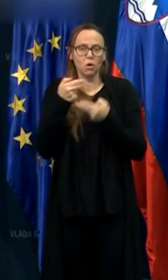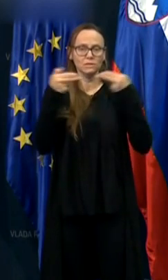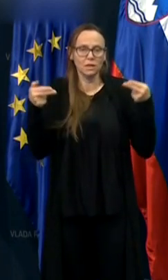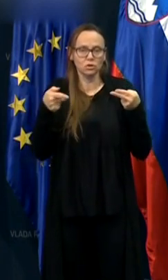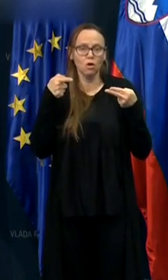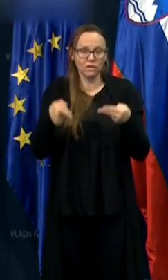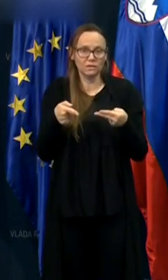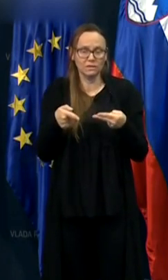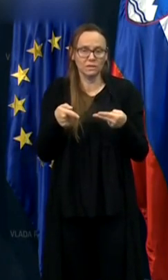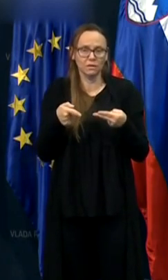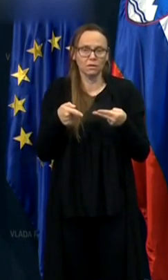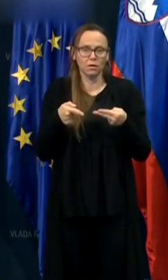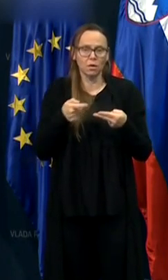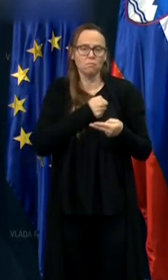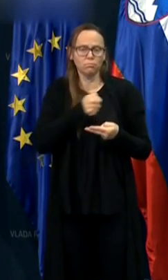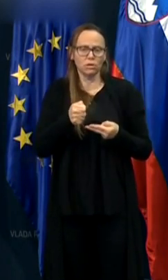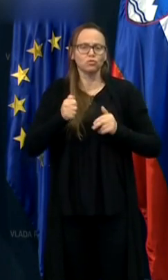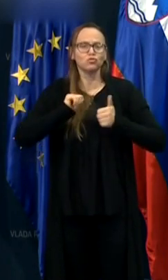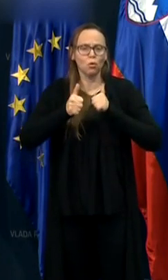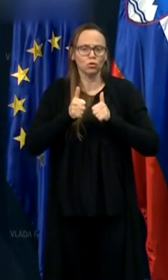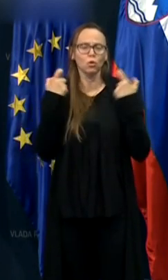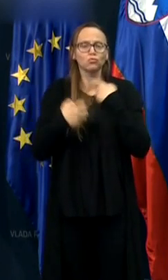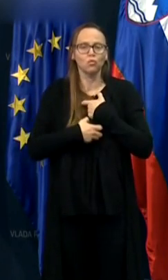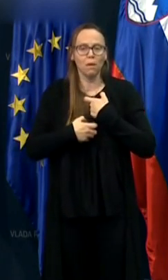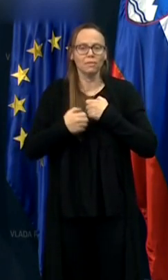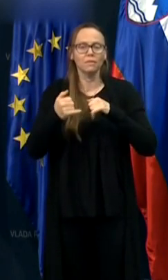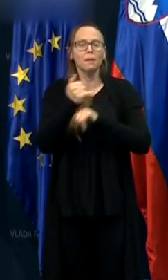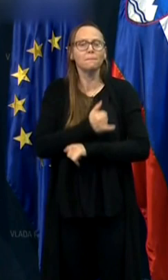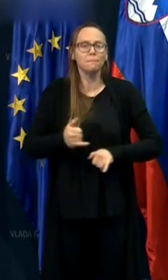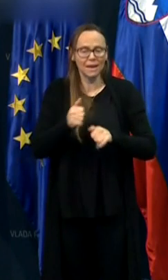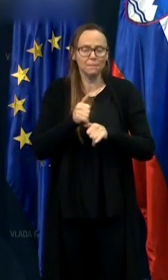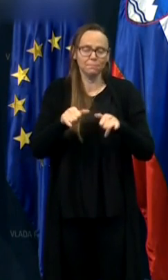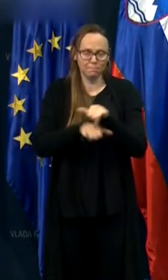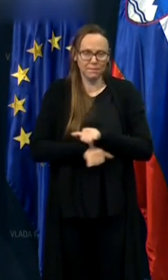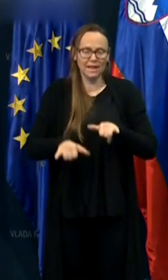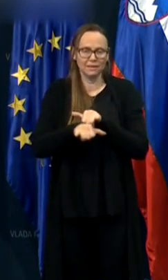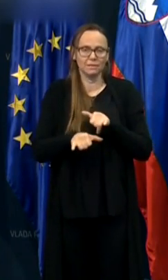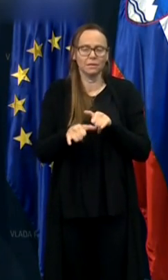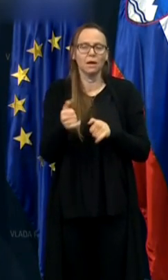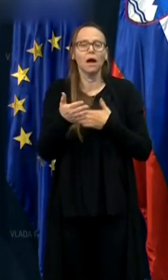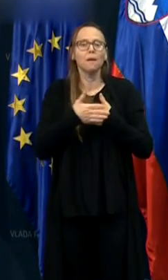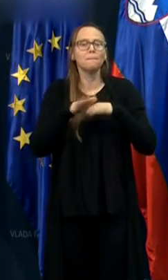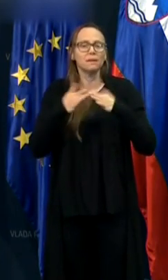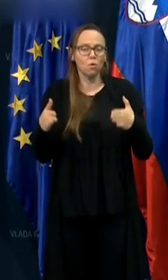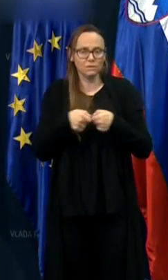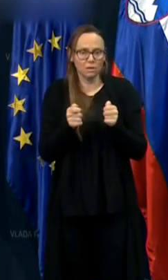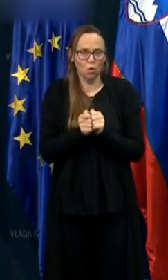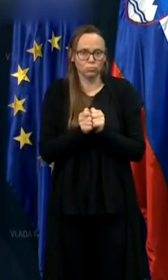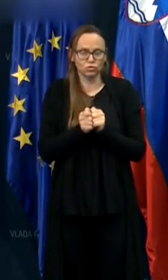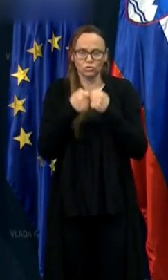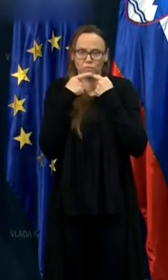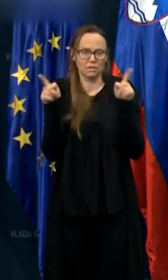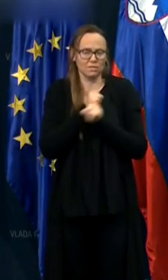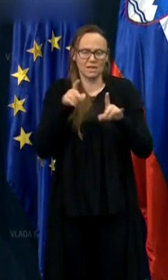adrenalinskih športov. Župani Bleda, župani z primorskih občin so povedali, da je nesprejemljivo, da se tre tam